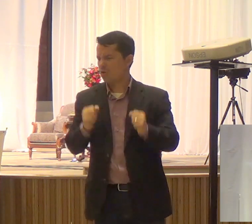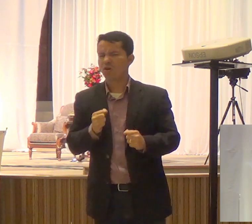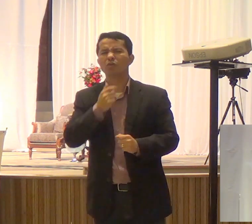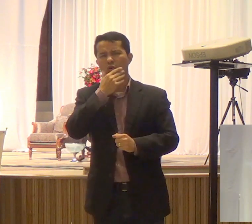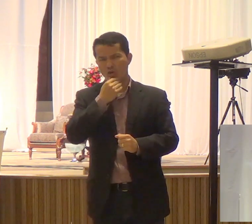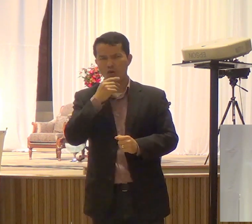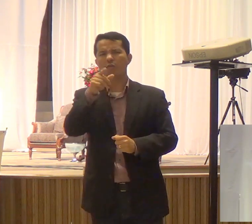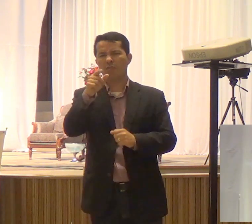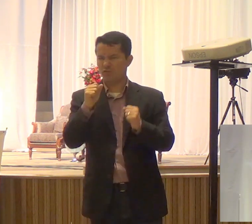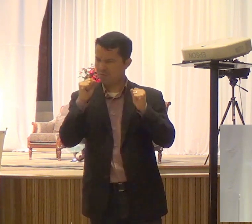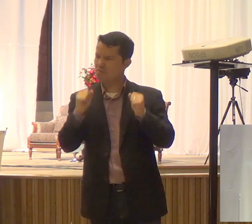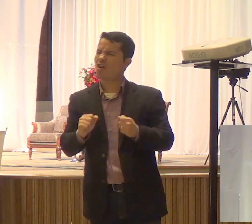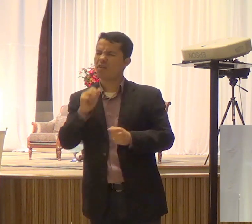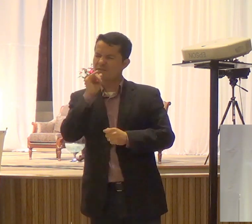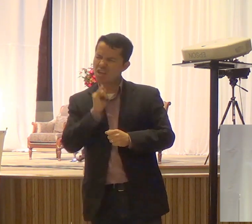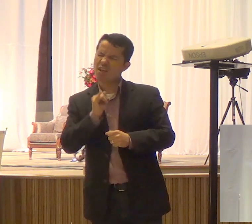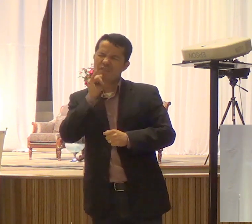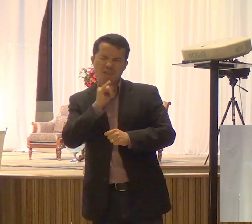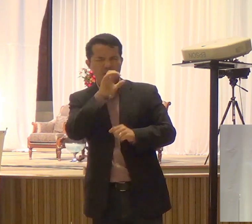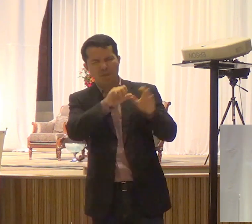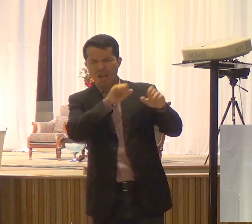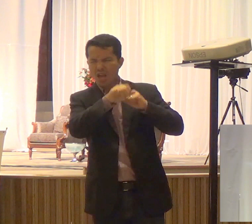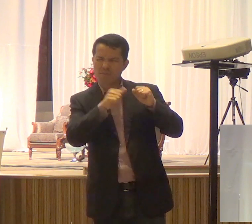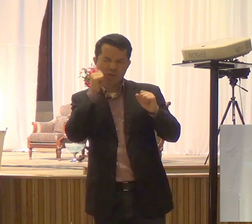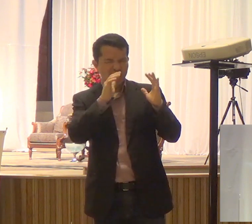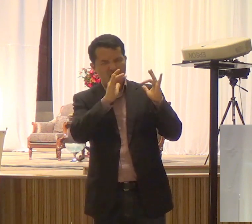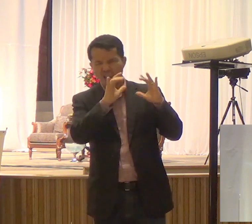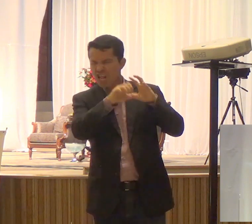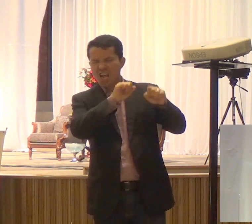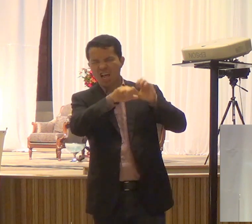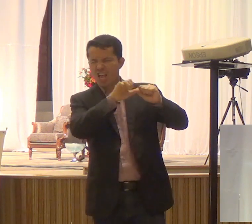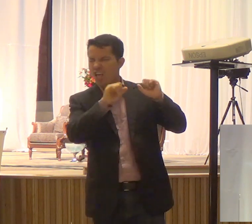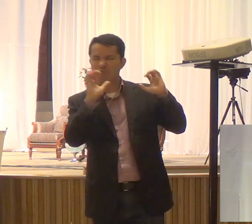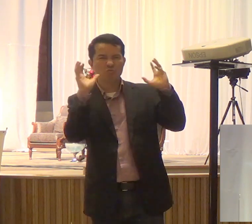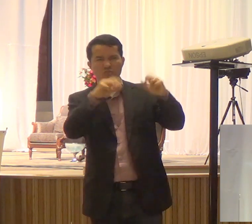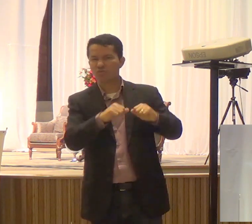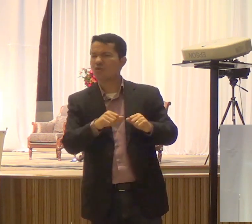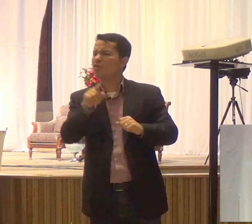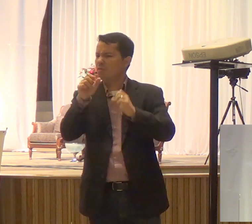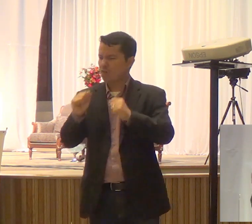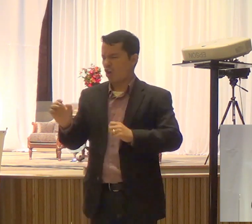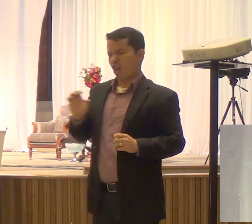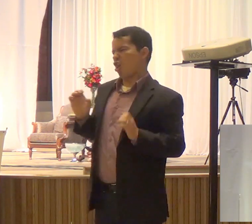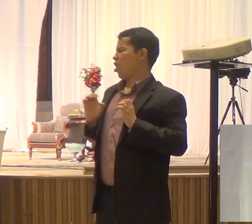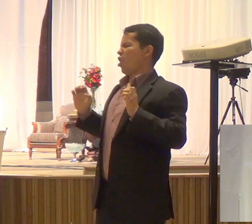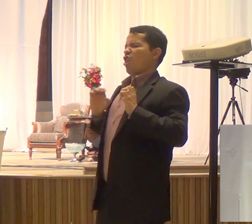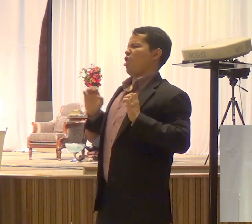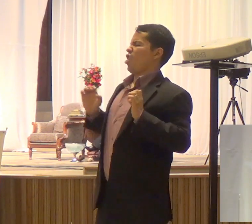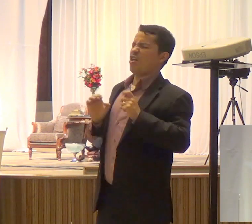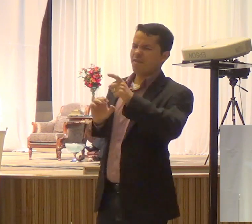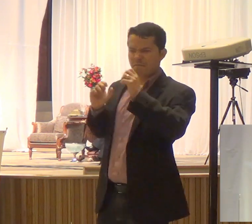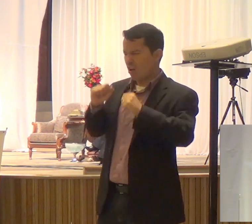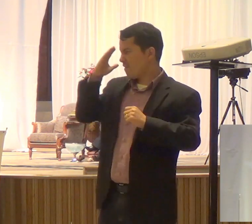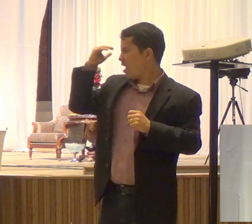está aqui nessa noite, você pode ter muita grana, você pode chegar a ter sucesso em tantas coisas da sua